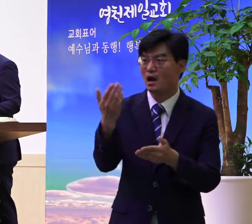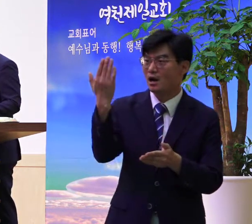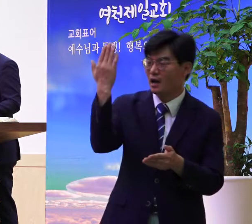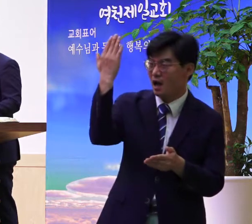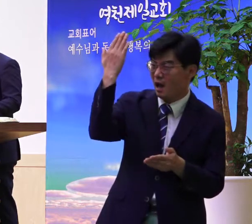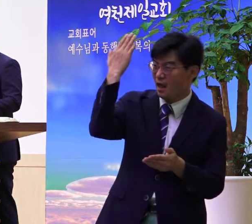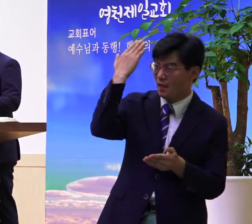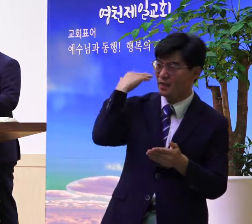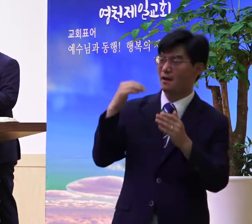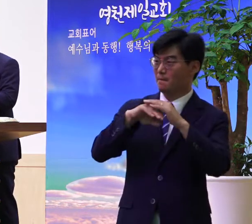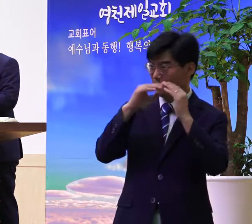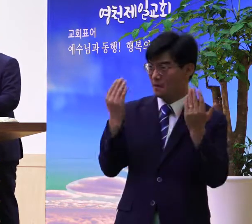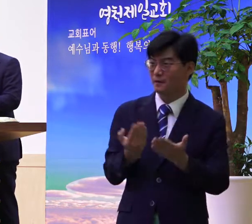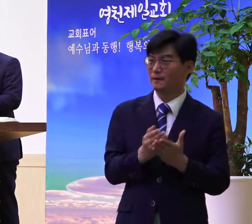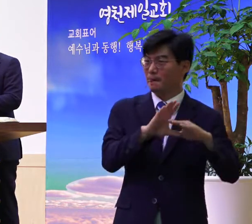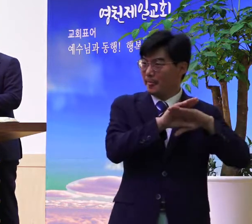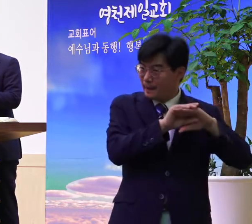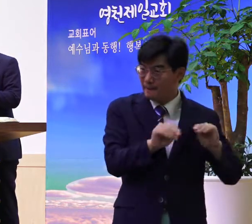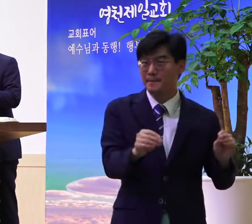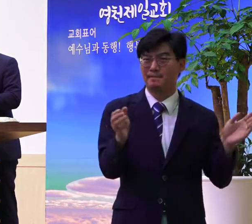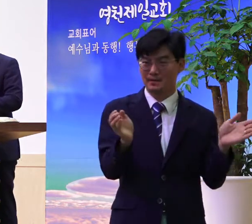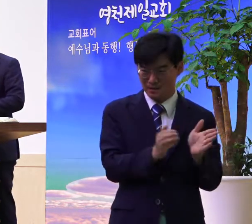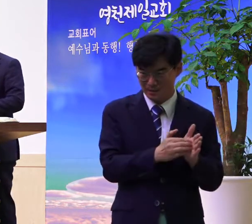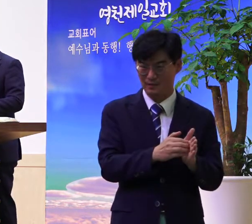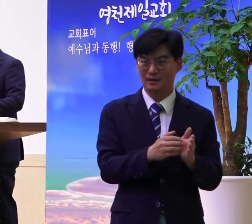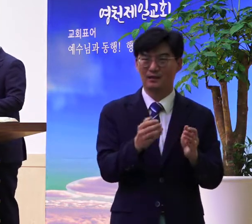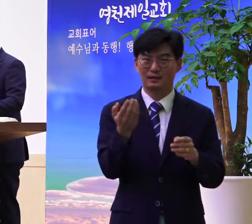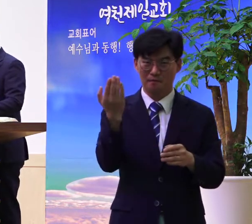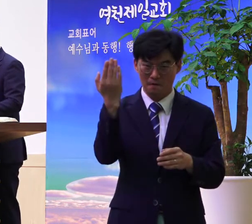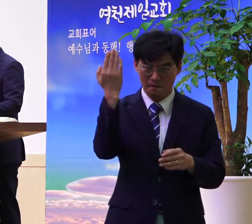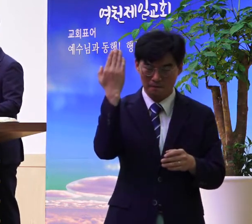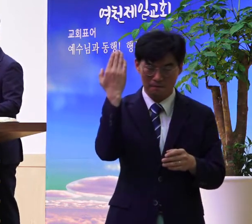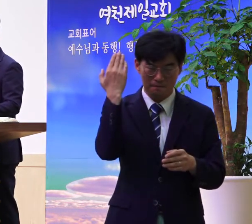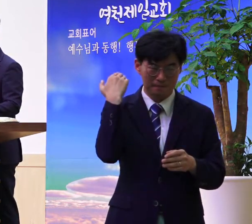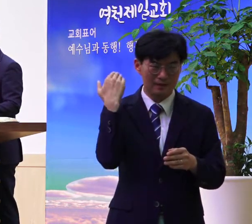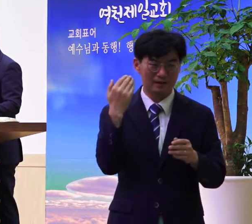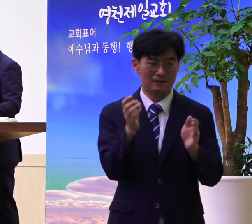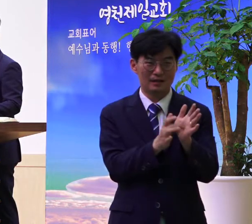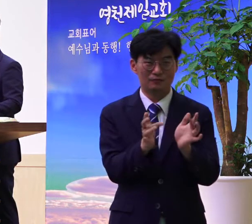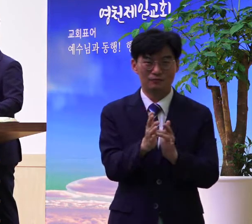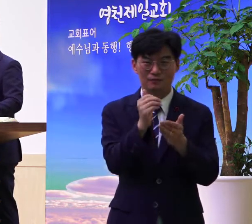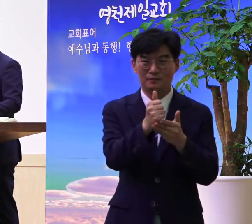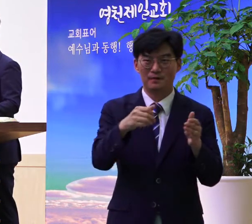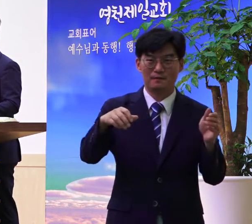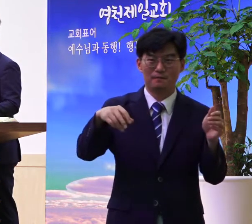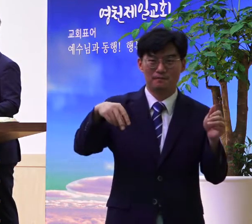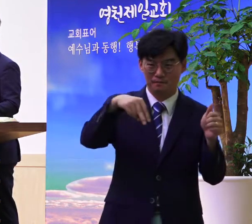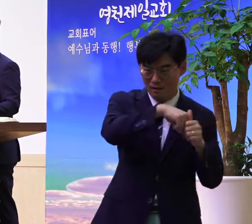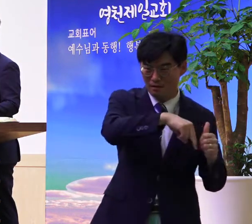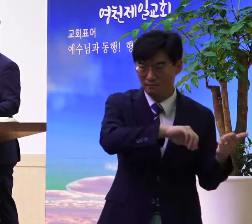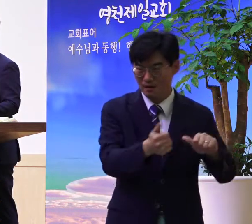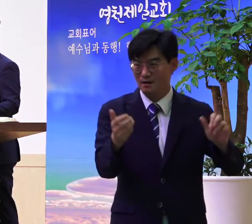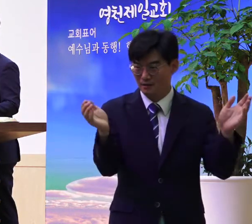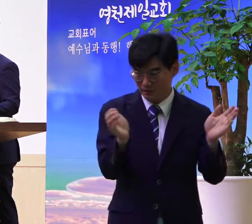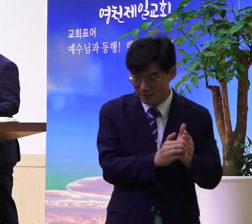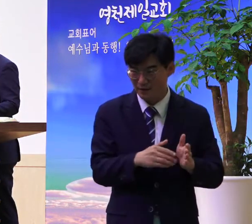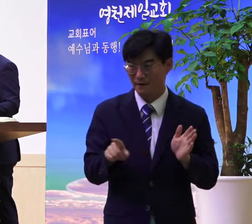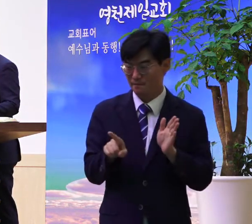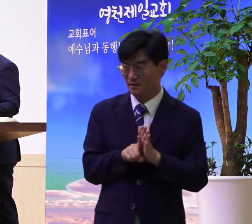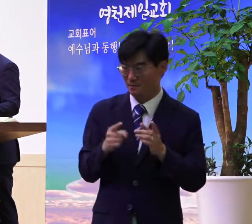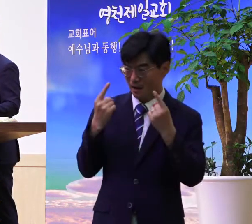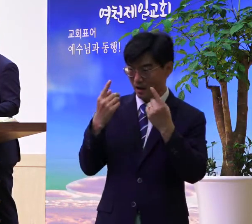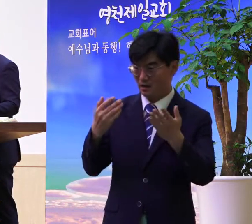다 해결하시고 다 죄 용서하시고 십자가 지셨기 때문에 이제는 그 확신만 있으면 죄